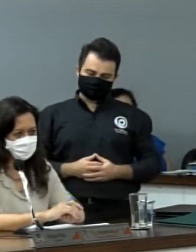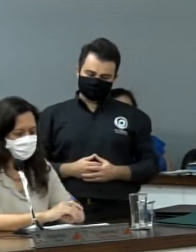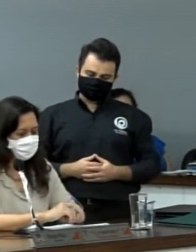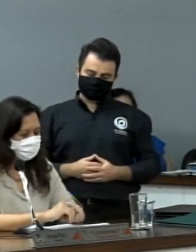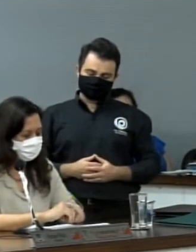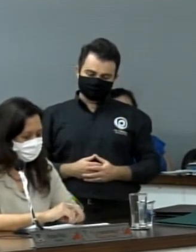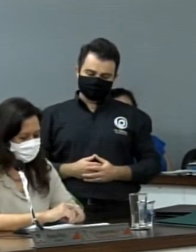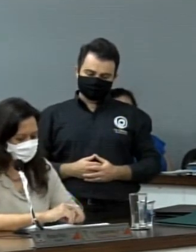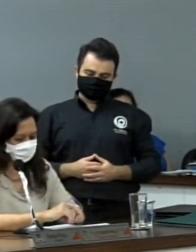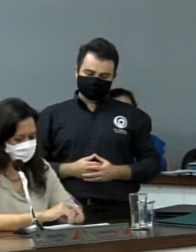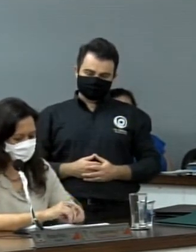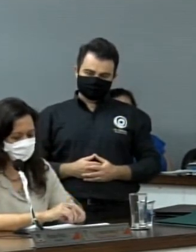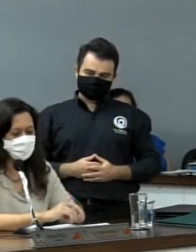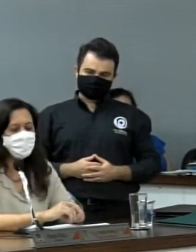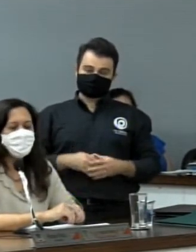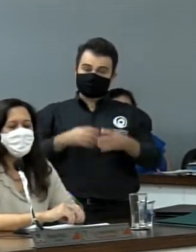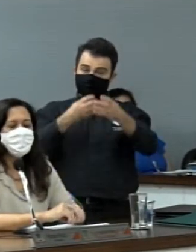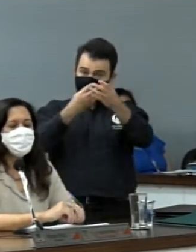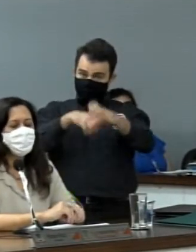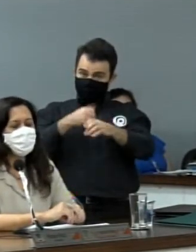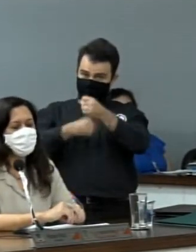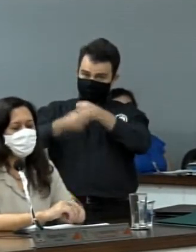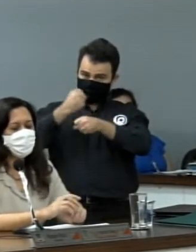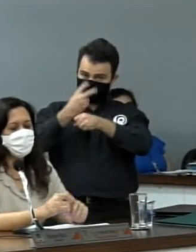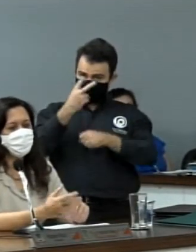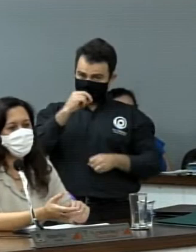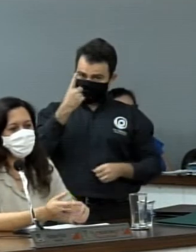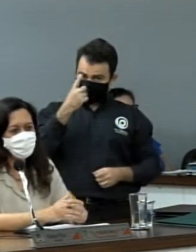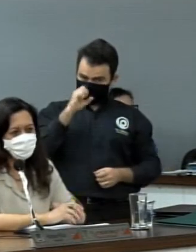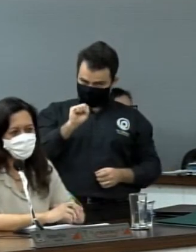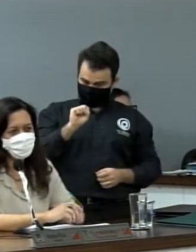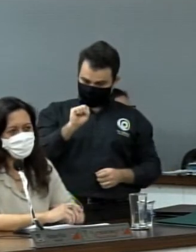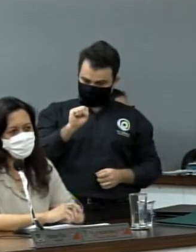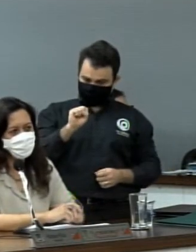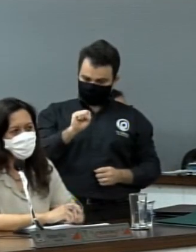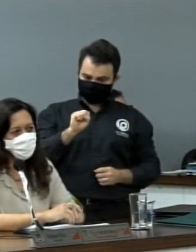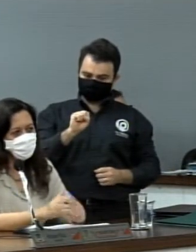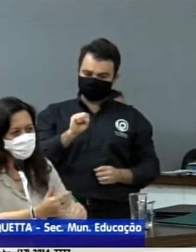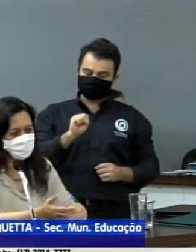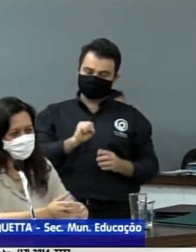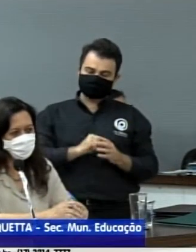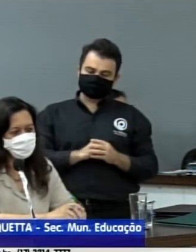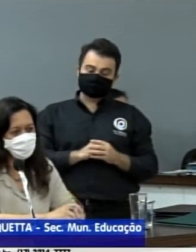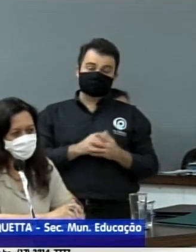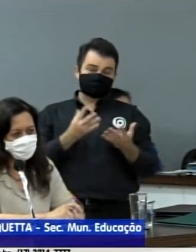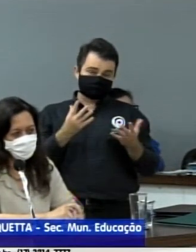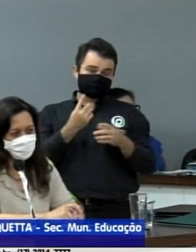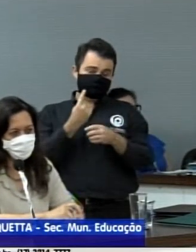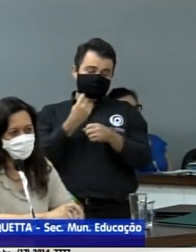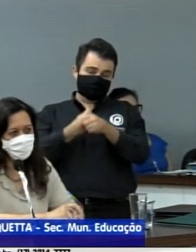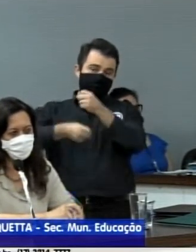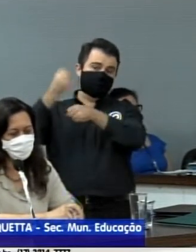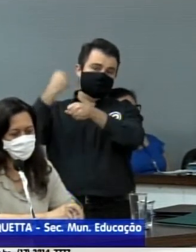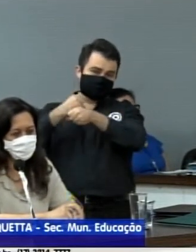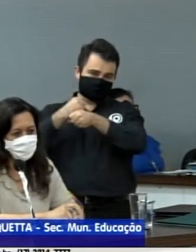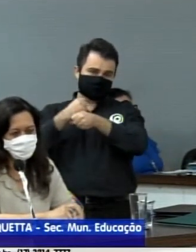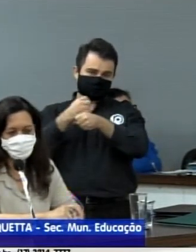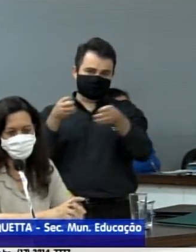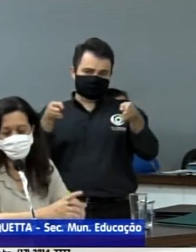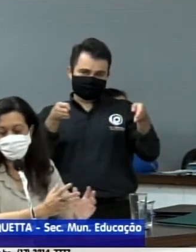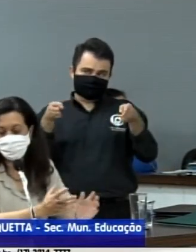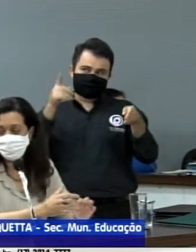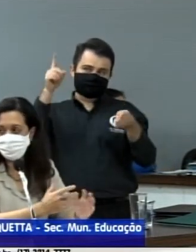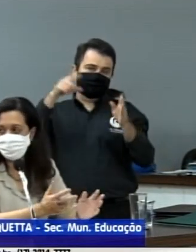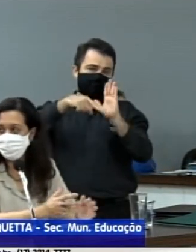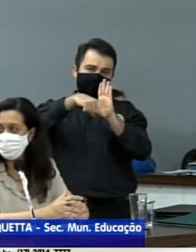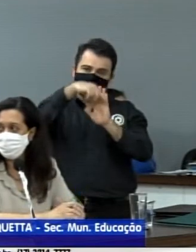né, 01-2018, que nós tivemos, então, a suspensão do concurso ano passado com uma lei federal, a Lei Complementar 173, a